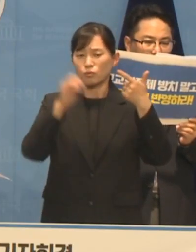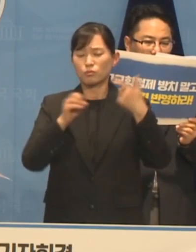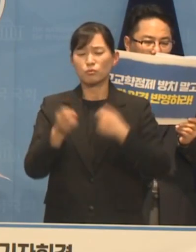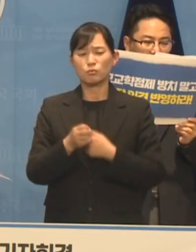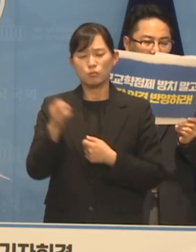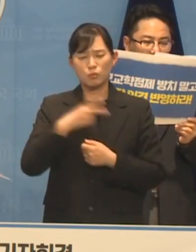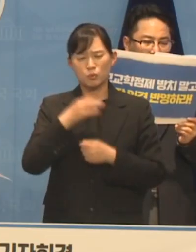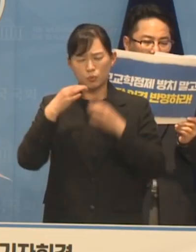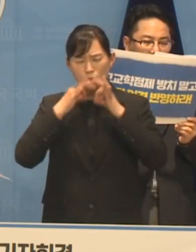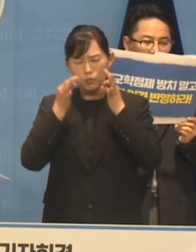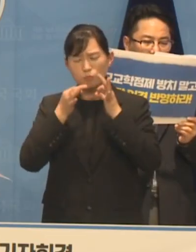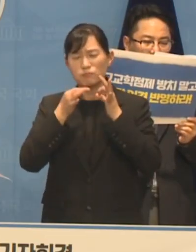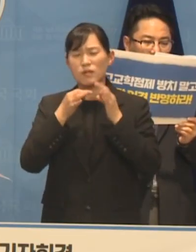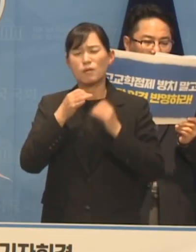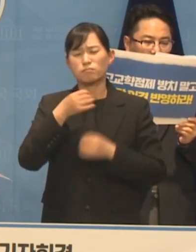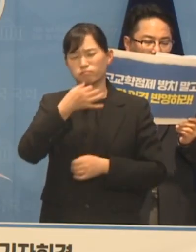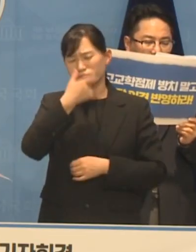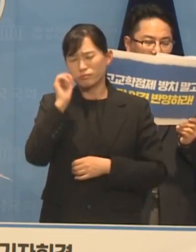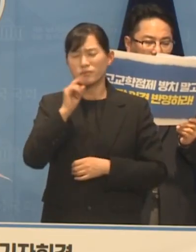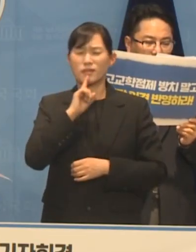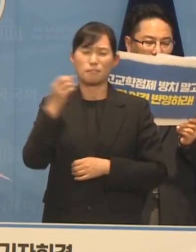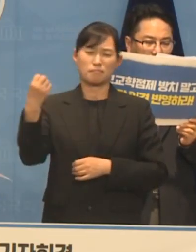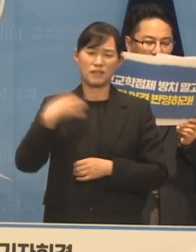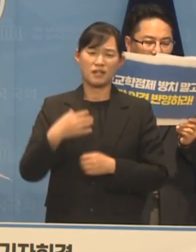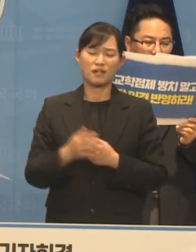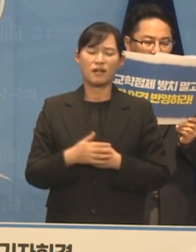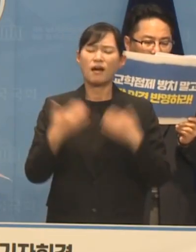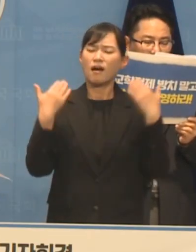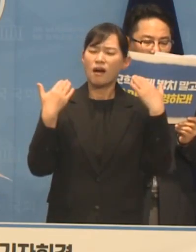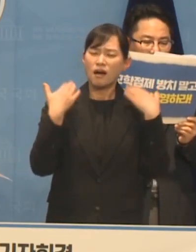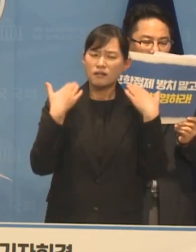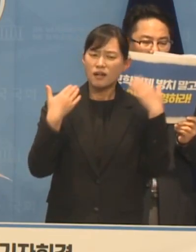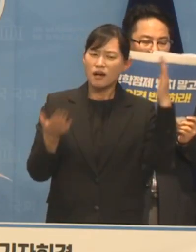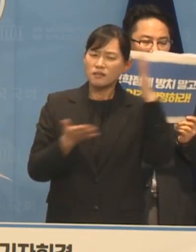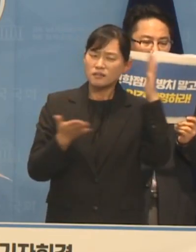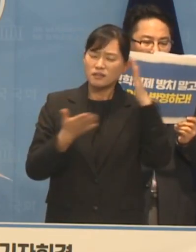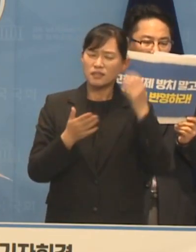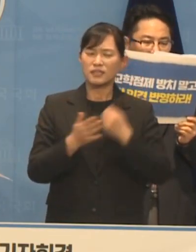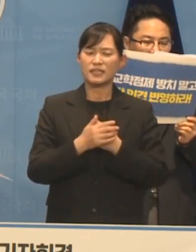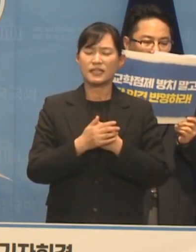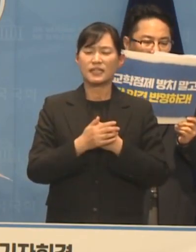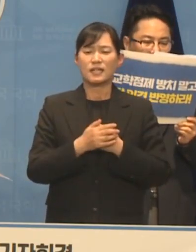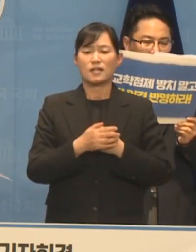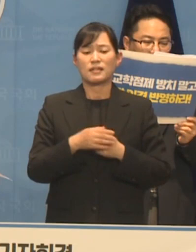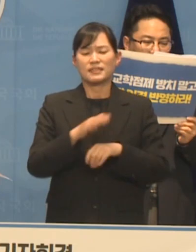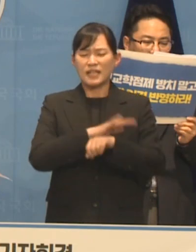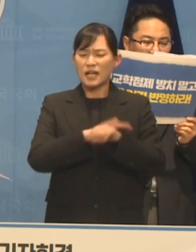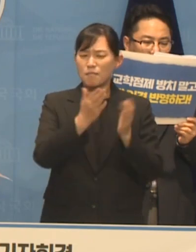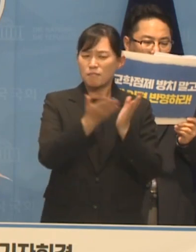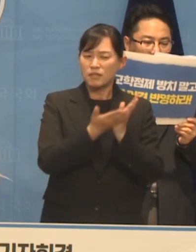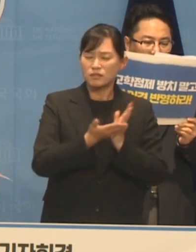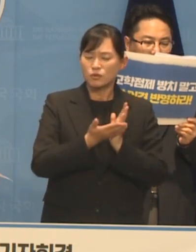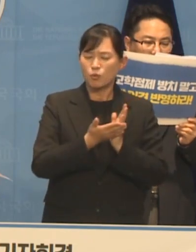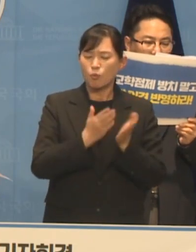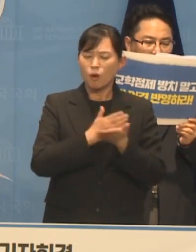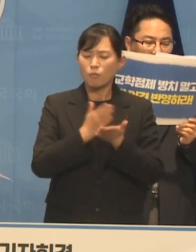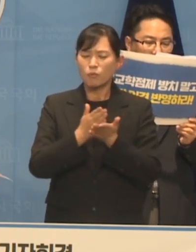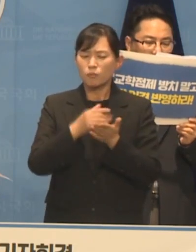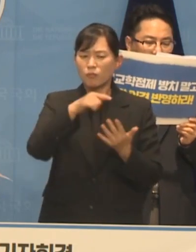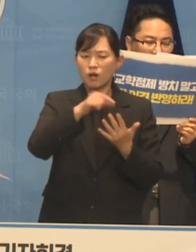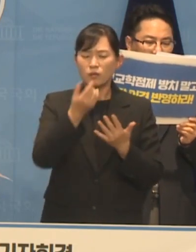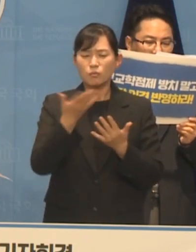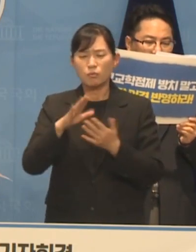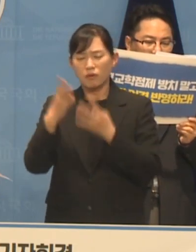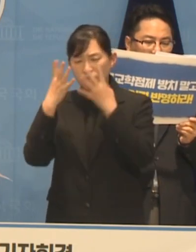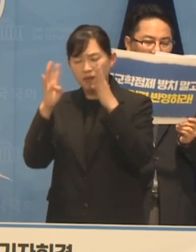부족하다고 응답했습니다. 이 결과는 학생이 진로와 적성에 맞는 과목을 선택해도 대입에서는 오히려 불이익을 받는